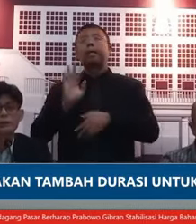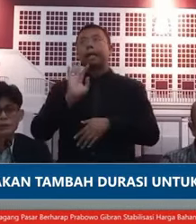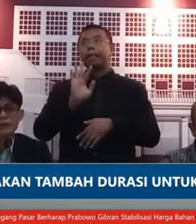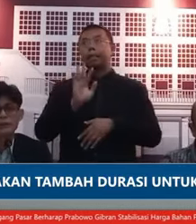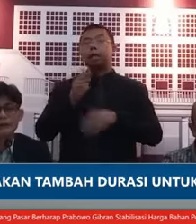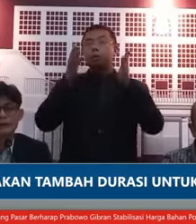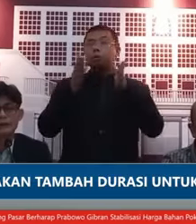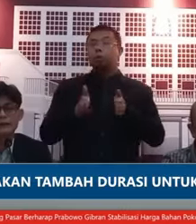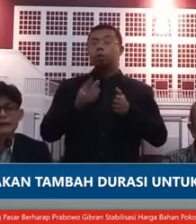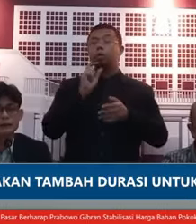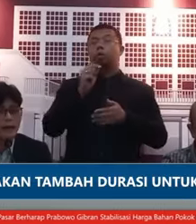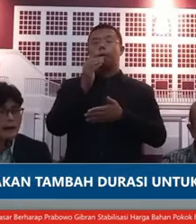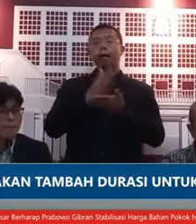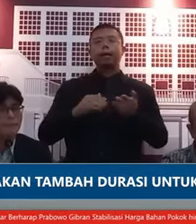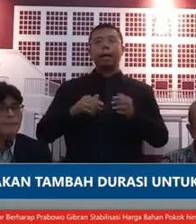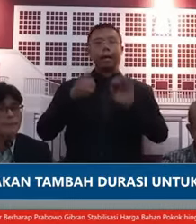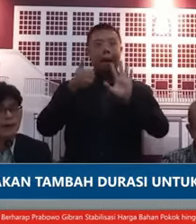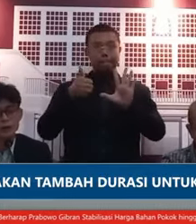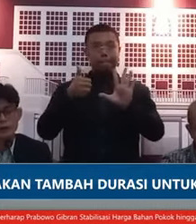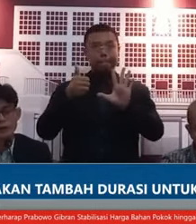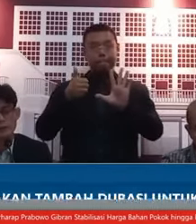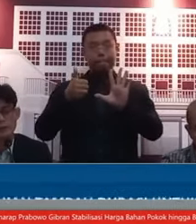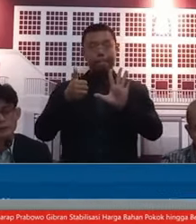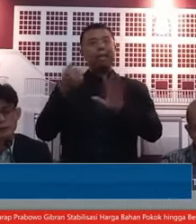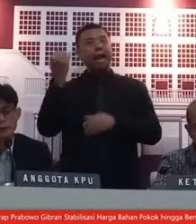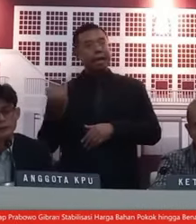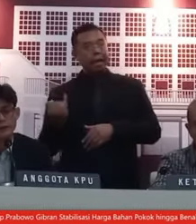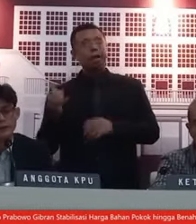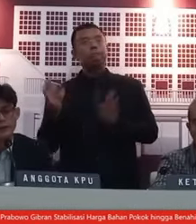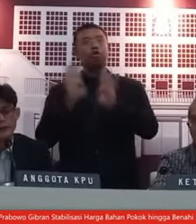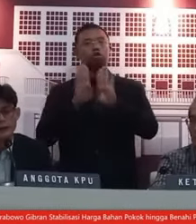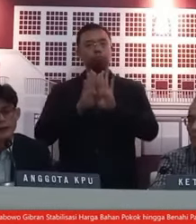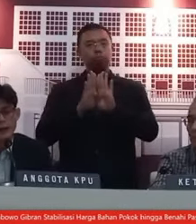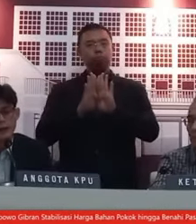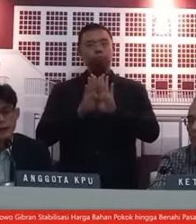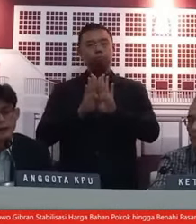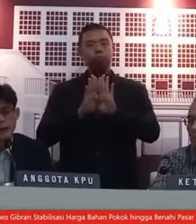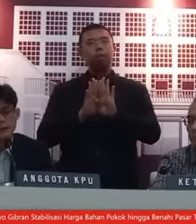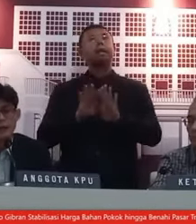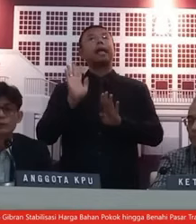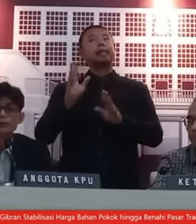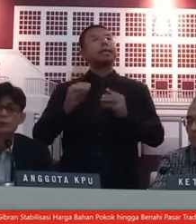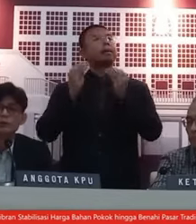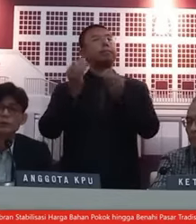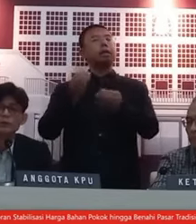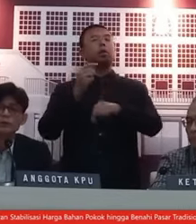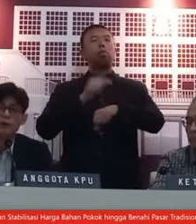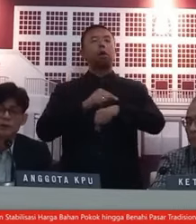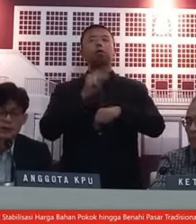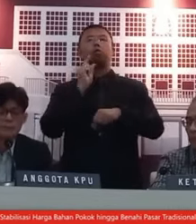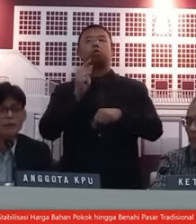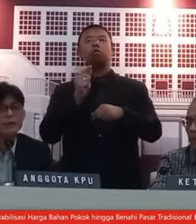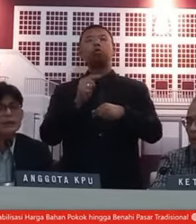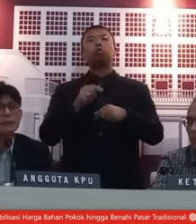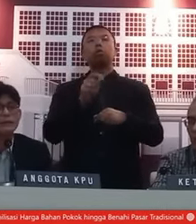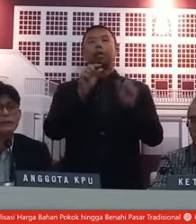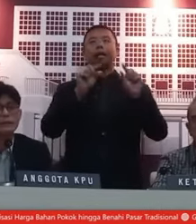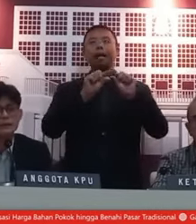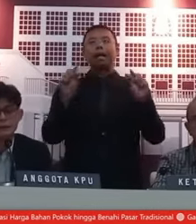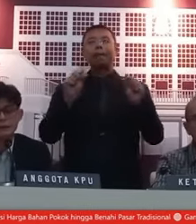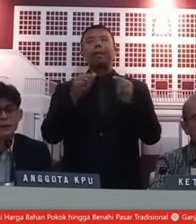di khusus di segmen ke-6 atau penutup maka alokasi waktu untuk closing statement